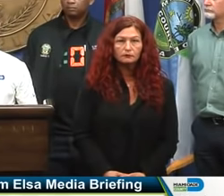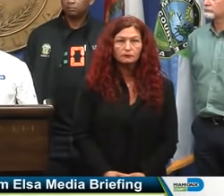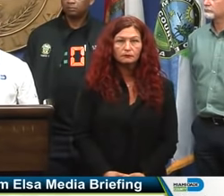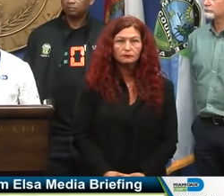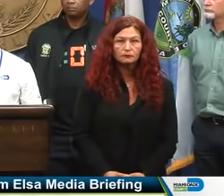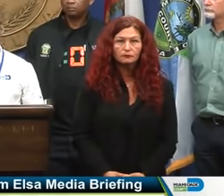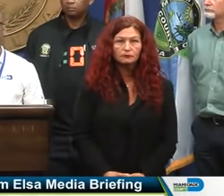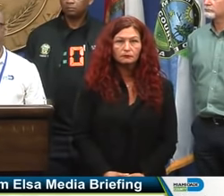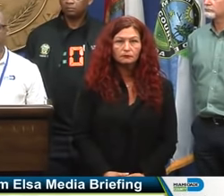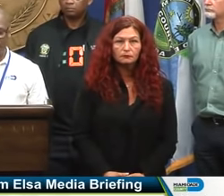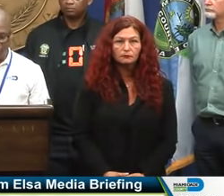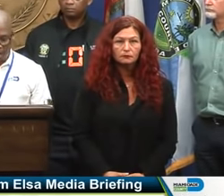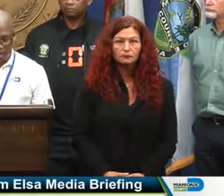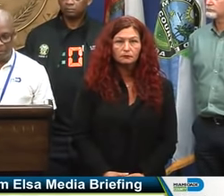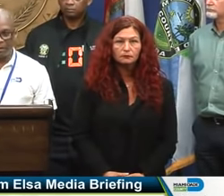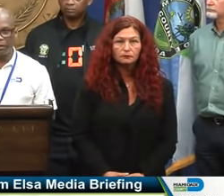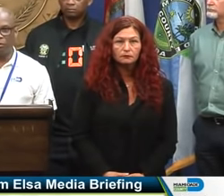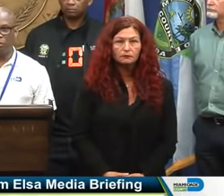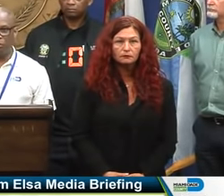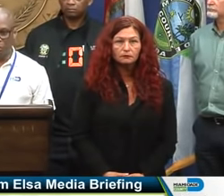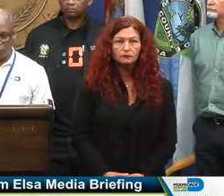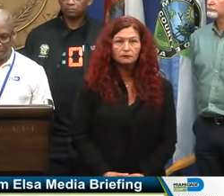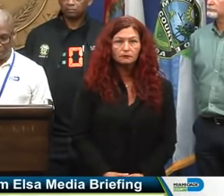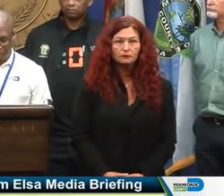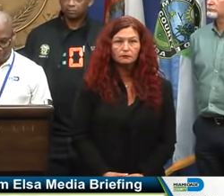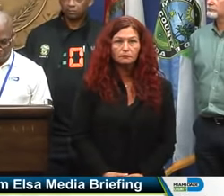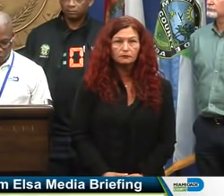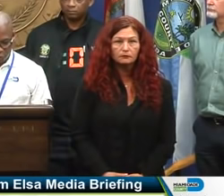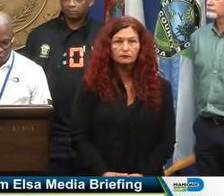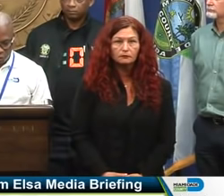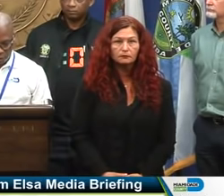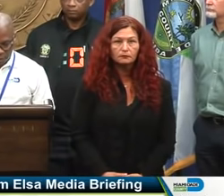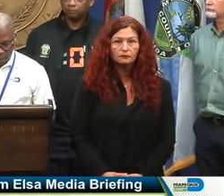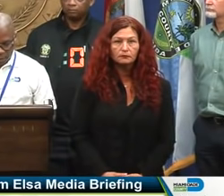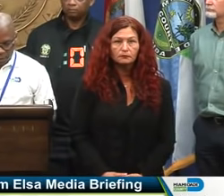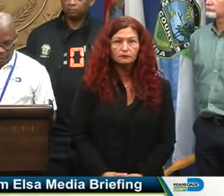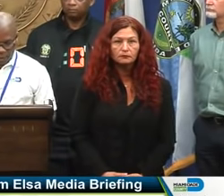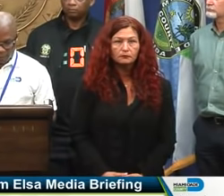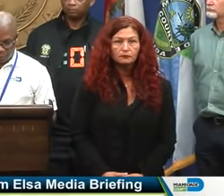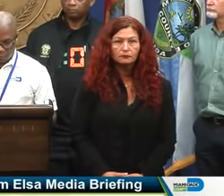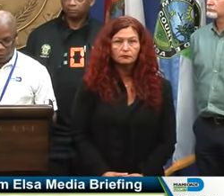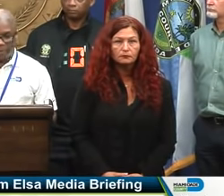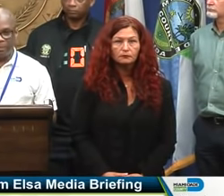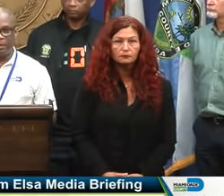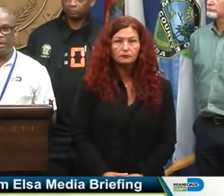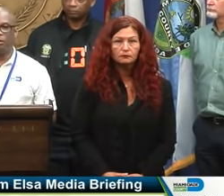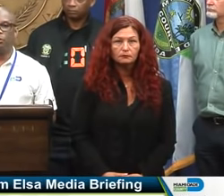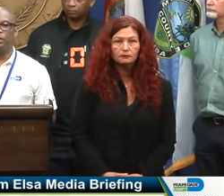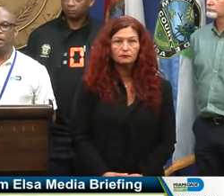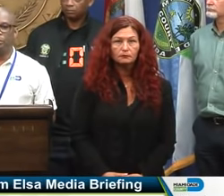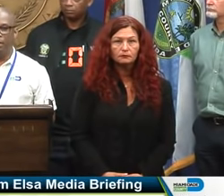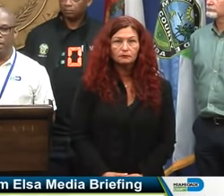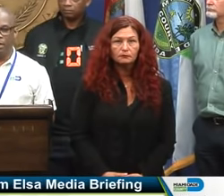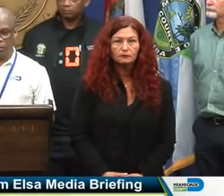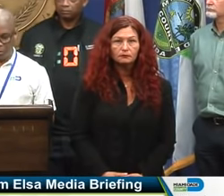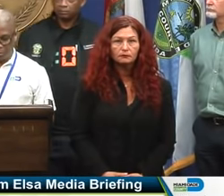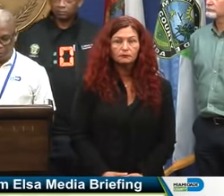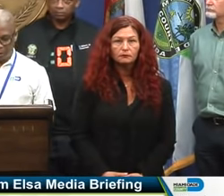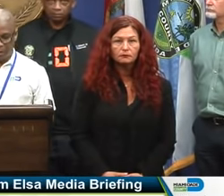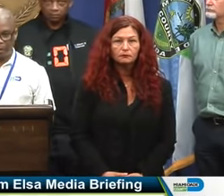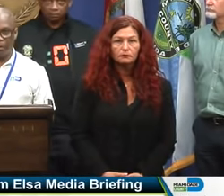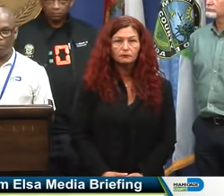était sur place et l'équipe là travaille à partir de 1h du matin à recherche. Et nous sommes capables de dire que